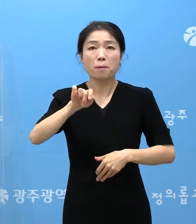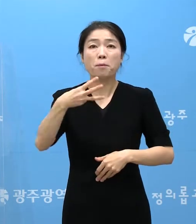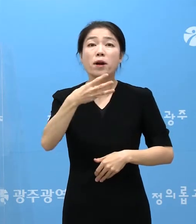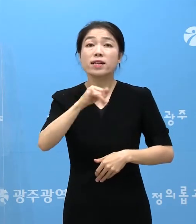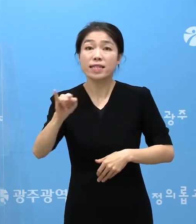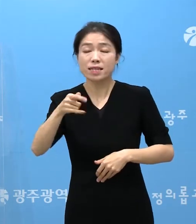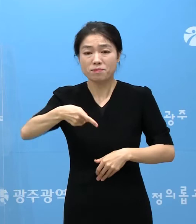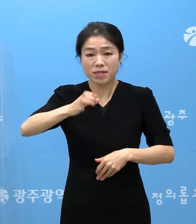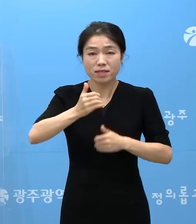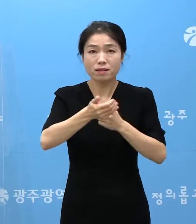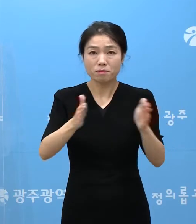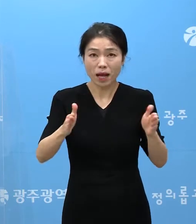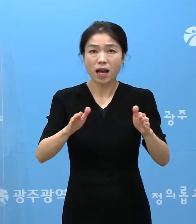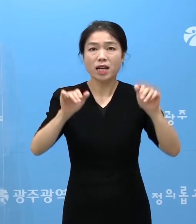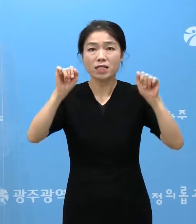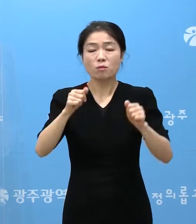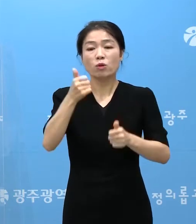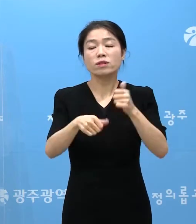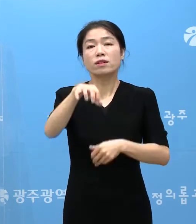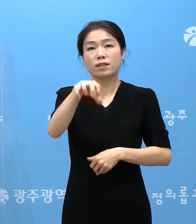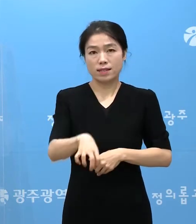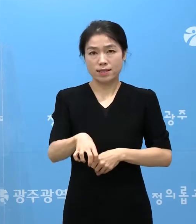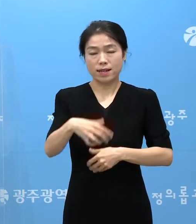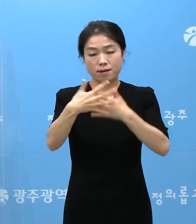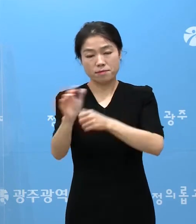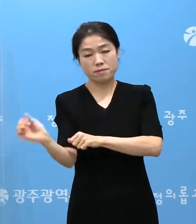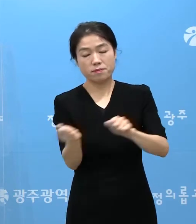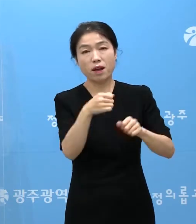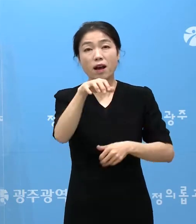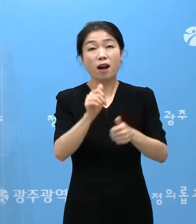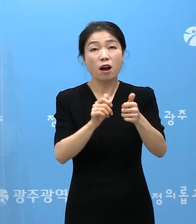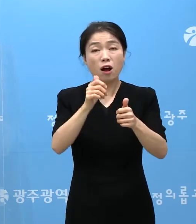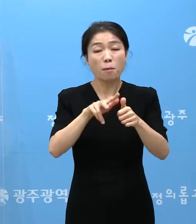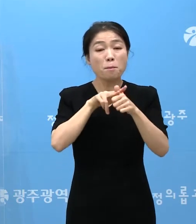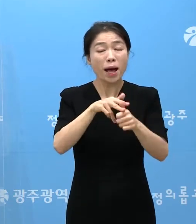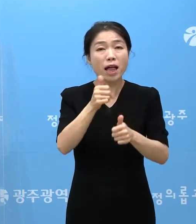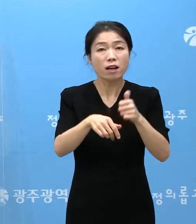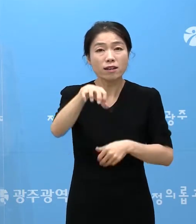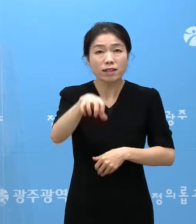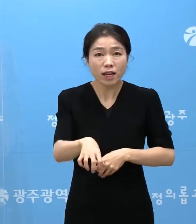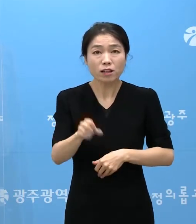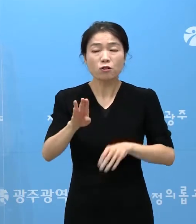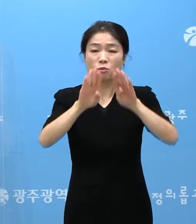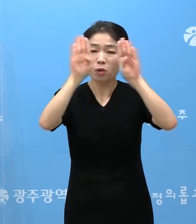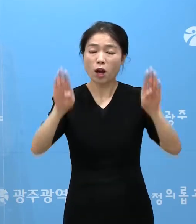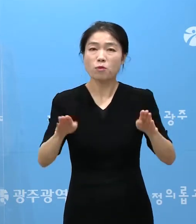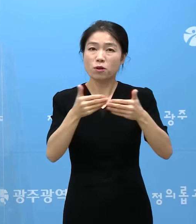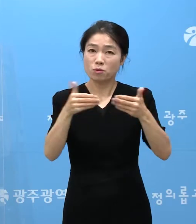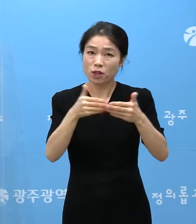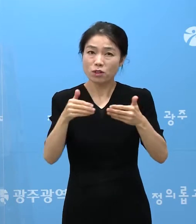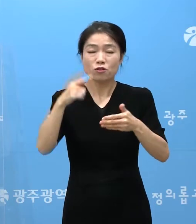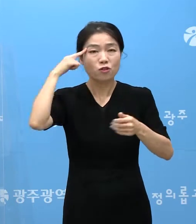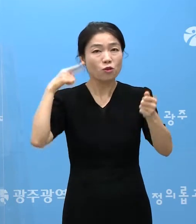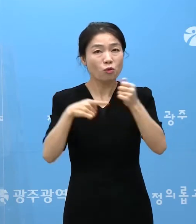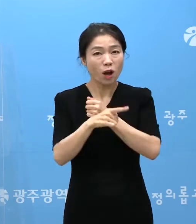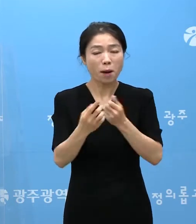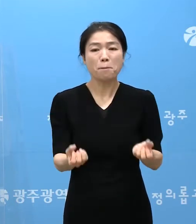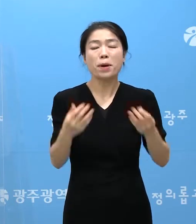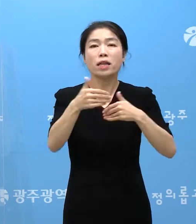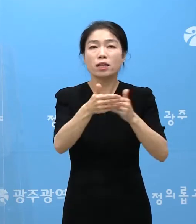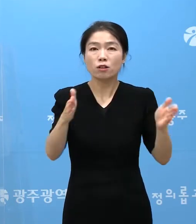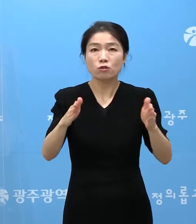멀티방, PC방, 스포츠 경기장, 스크린 경마장, 박물관, 미술관, 과학관,